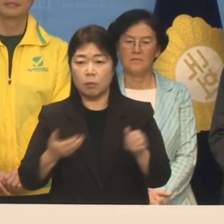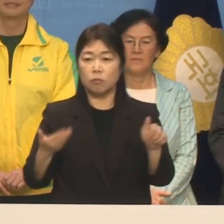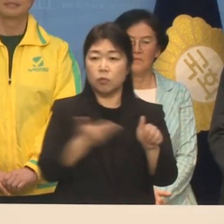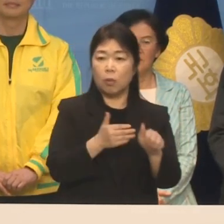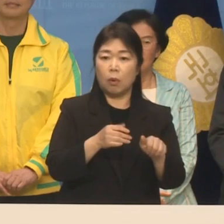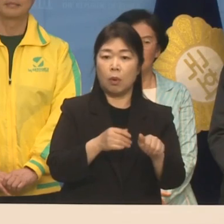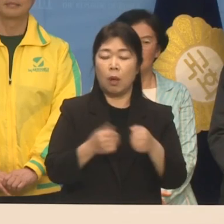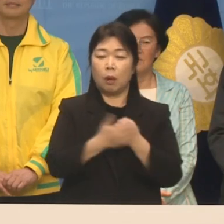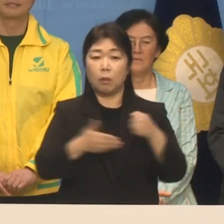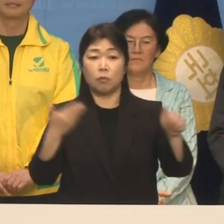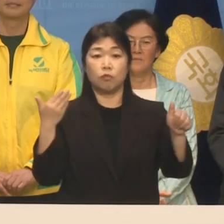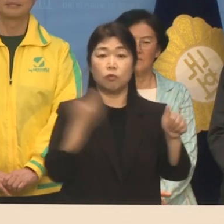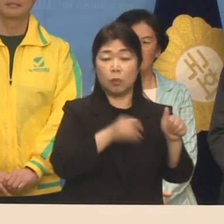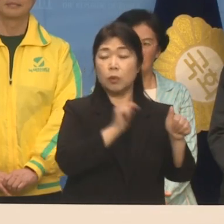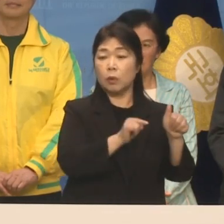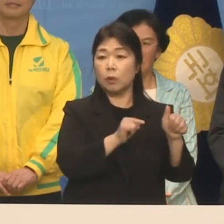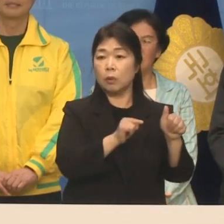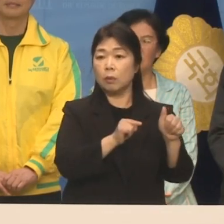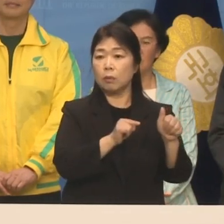됐던 사람들에게